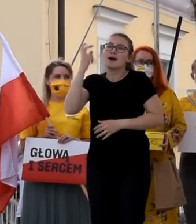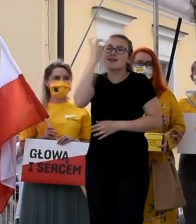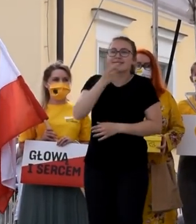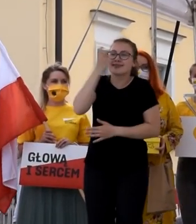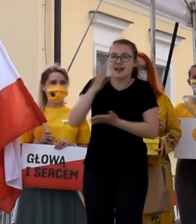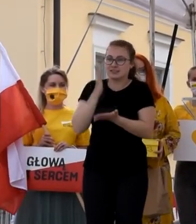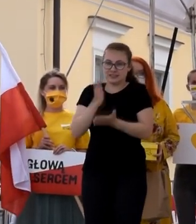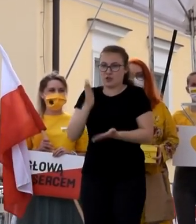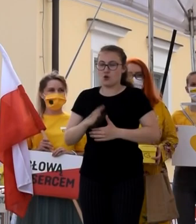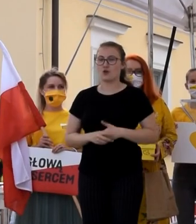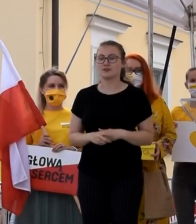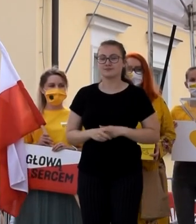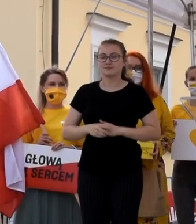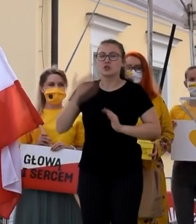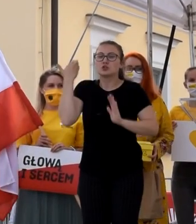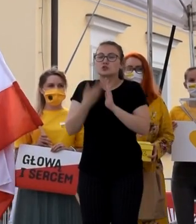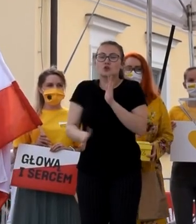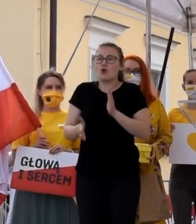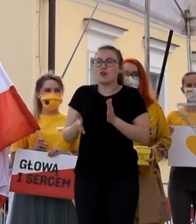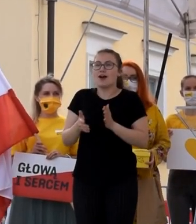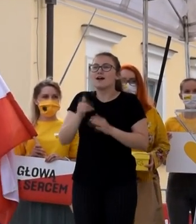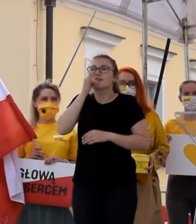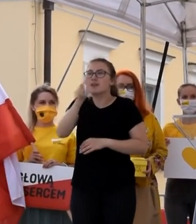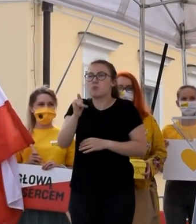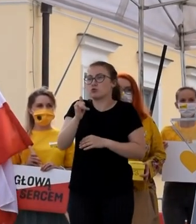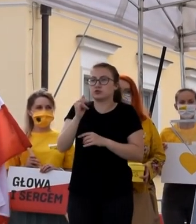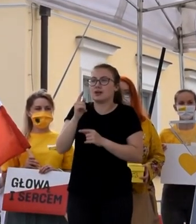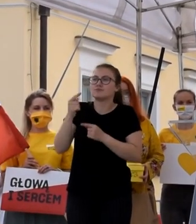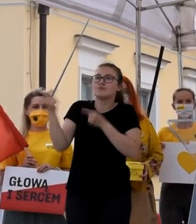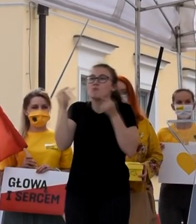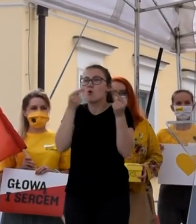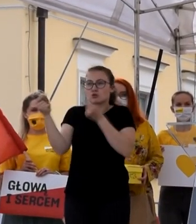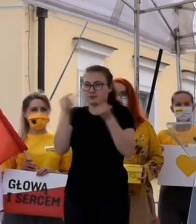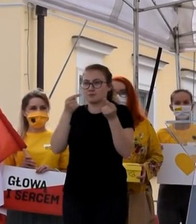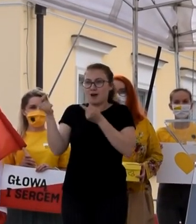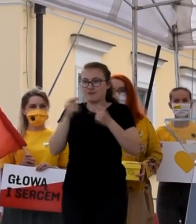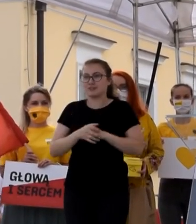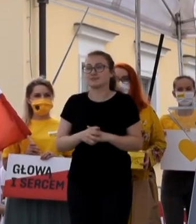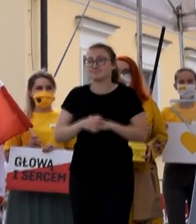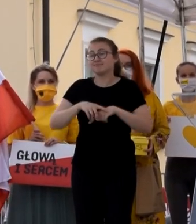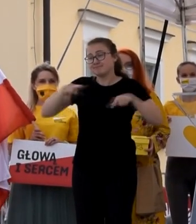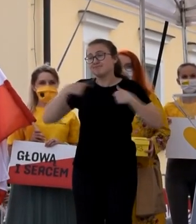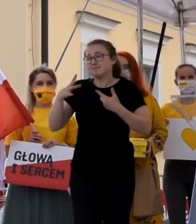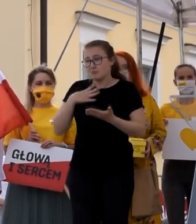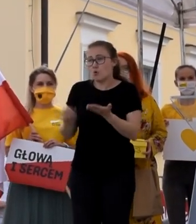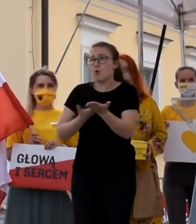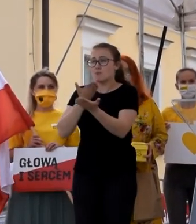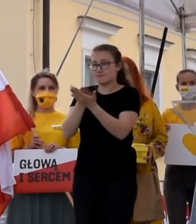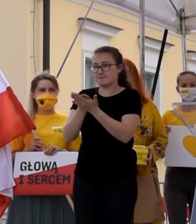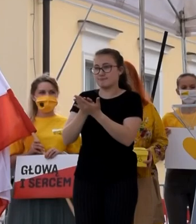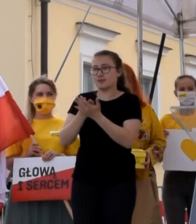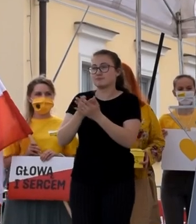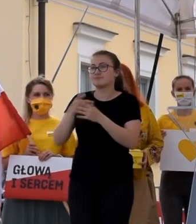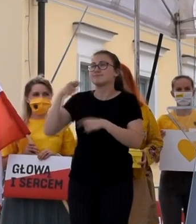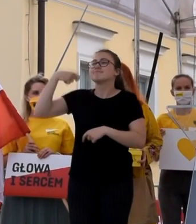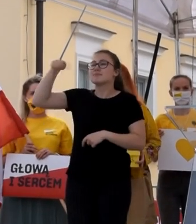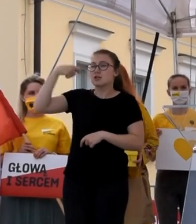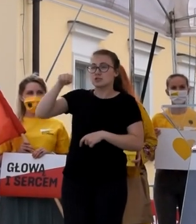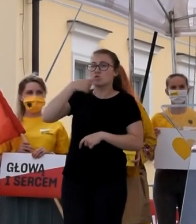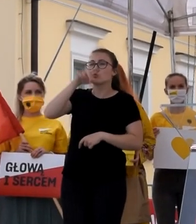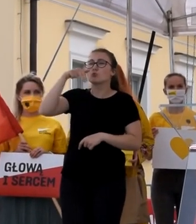Szkoda, że nie ma możliwości, żeby z nimi porozmawiać, żeby była jasność. Myśmy zaproponowali panu prezydentowi Andrzejowi